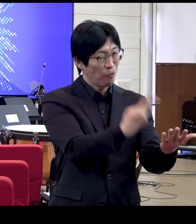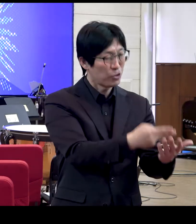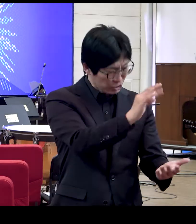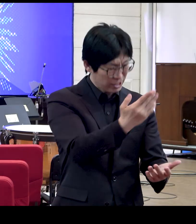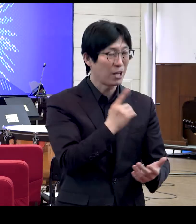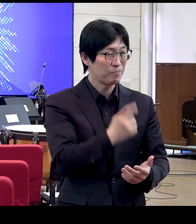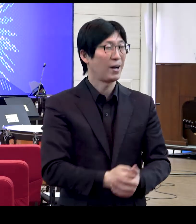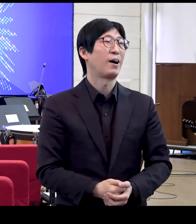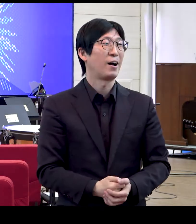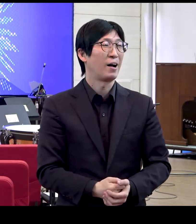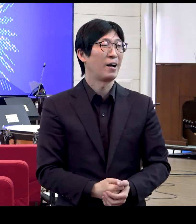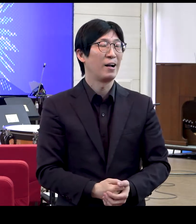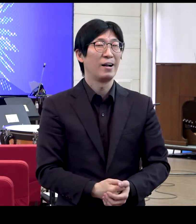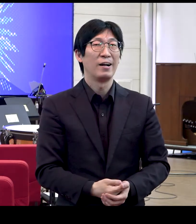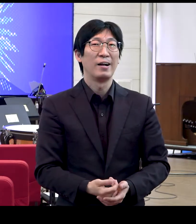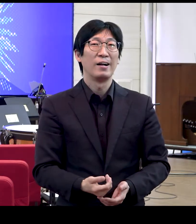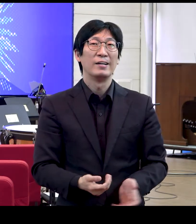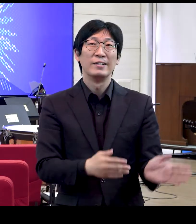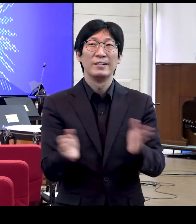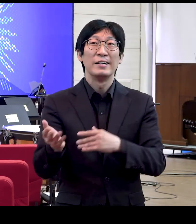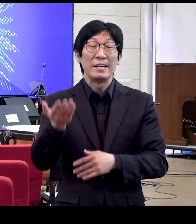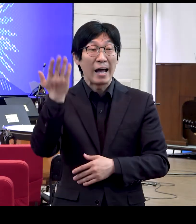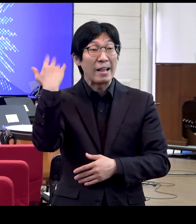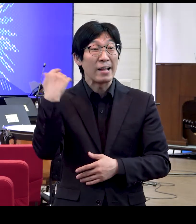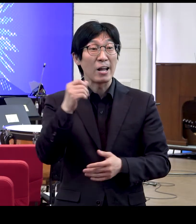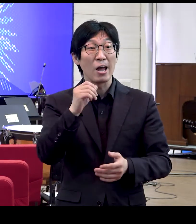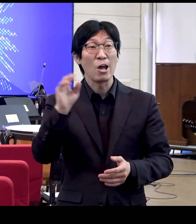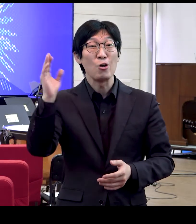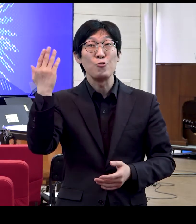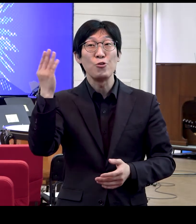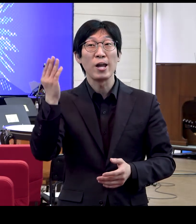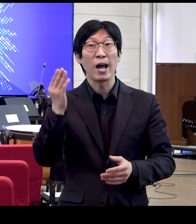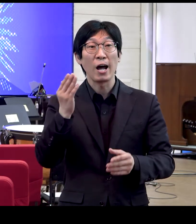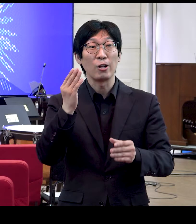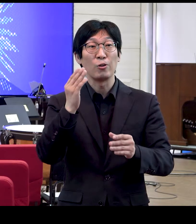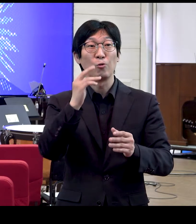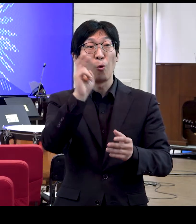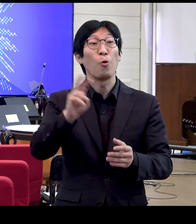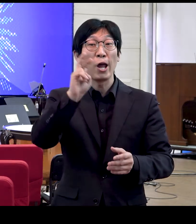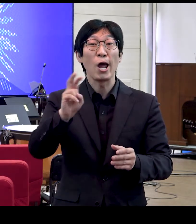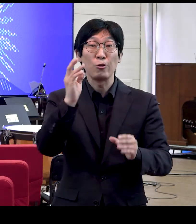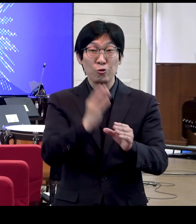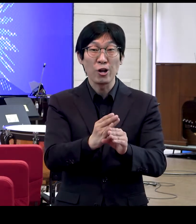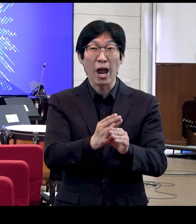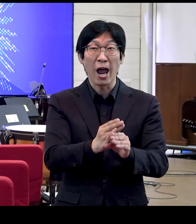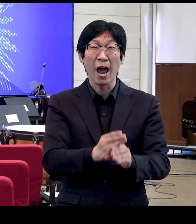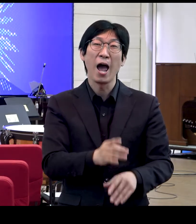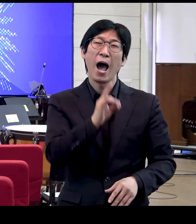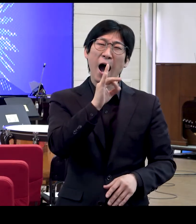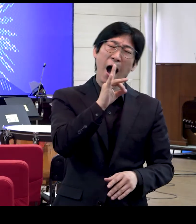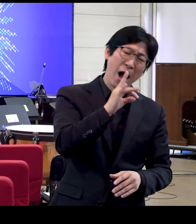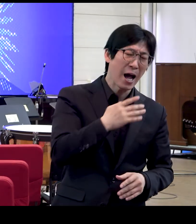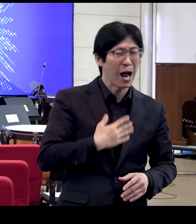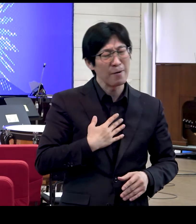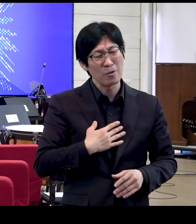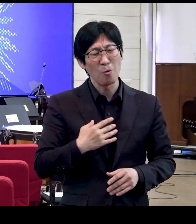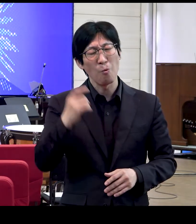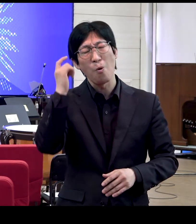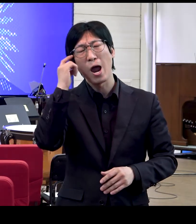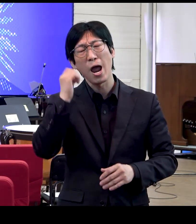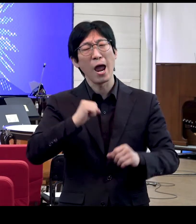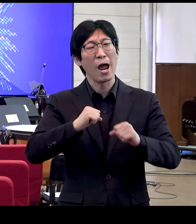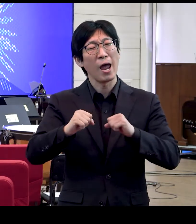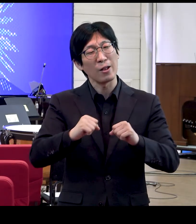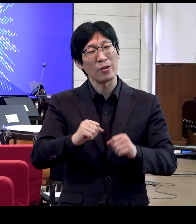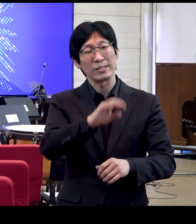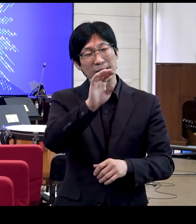옛날 유행가에 나오는 가사 중에 안 되는 줄 알면서 왜 그랬을까라는 그런 가사가 있어요. 굉장히